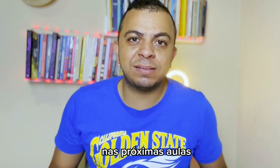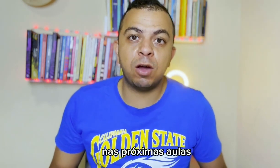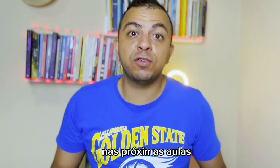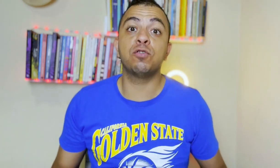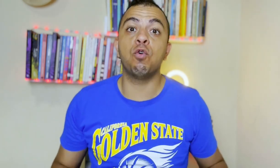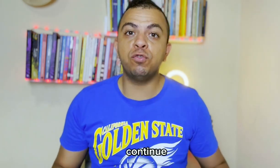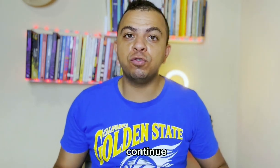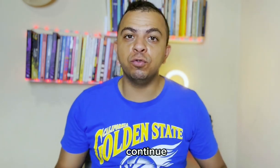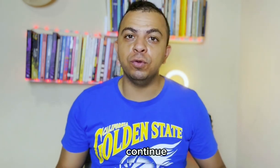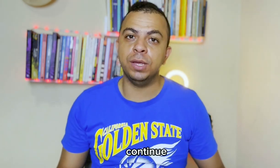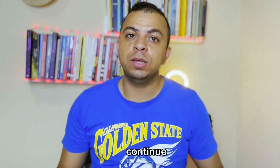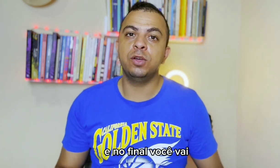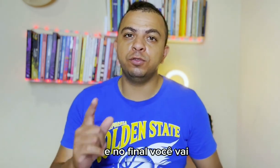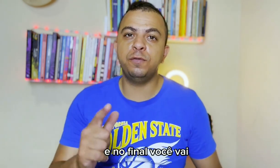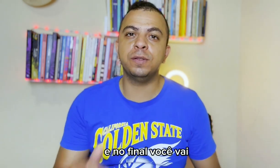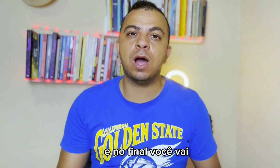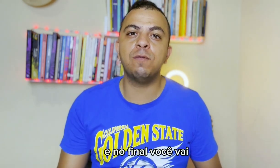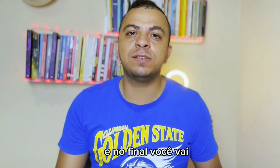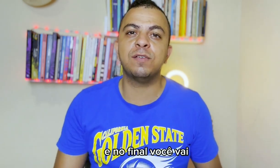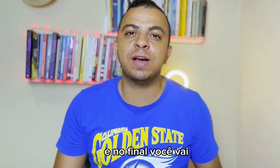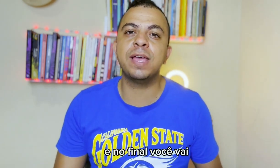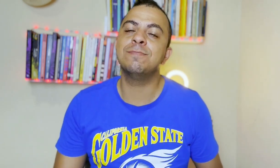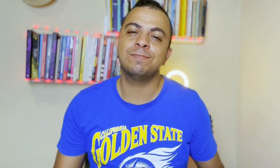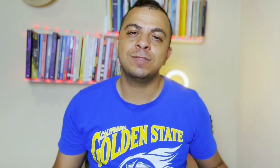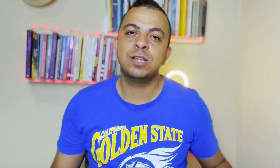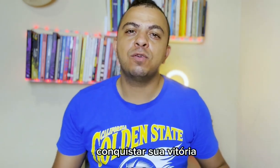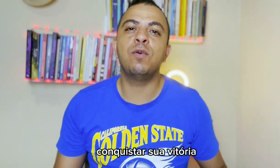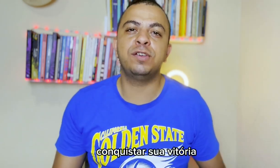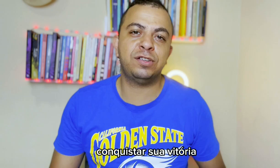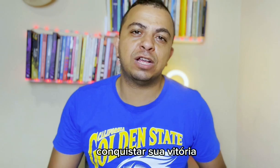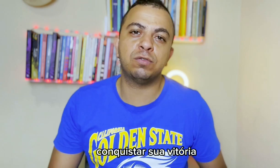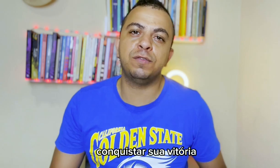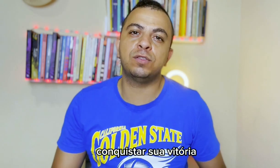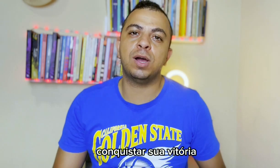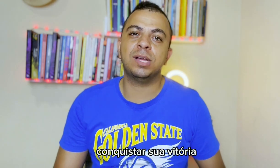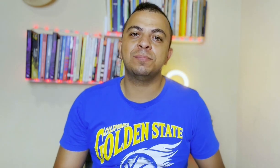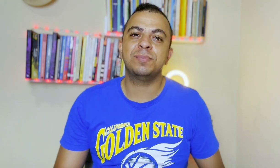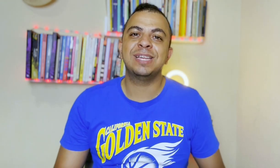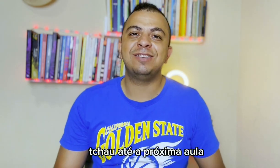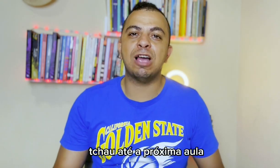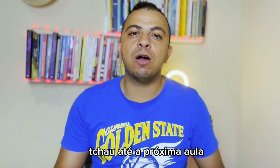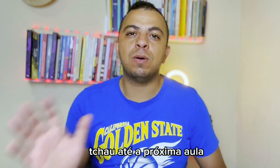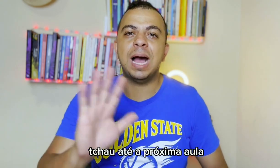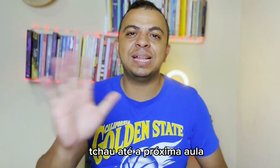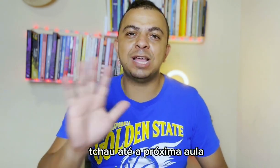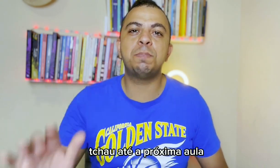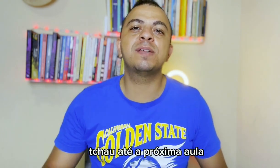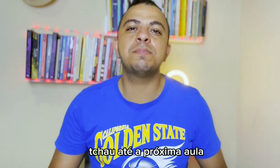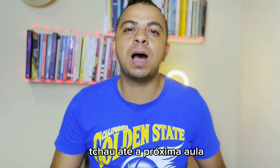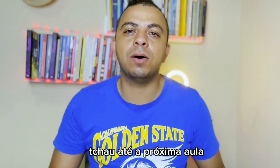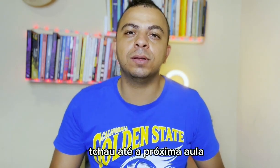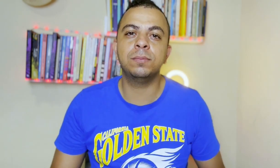aulas. Continue. E no final você vai conquistar a sua vitória. Tchau. Até a próxima aula.